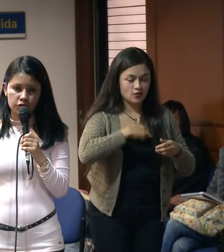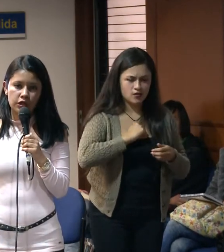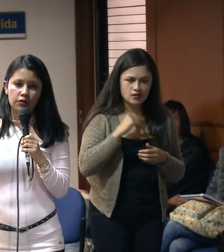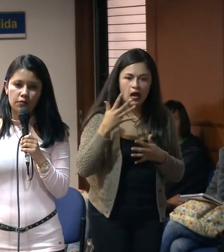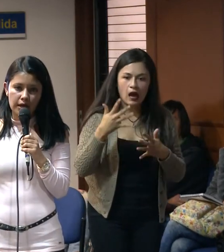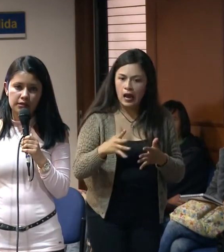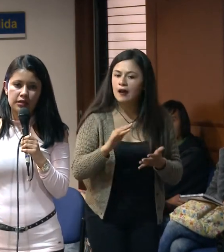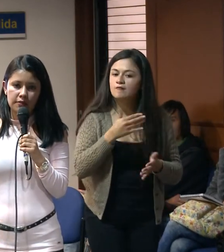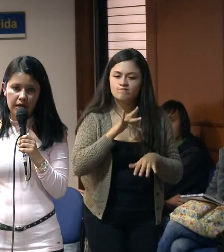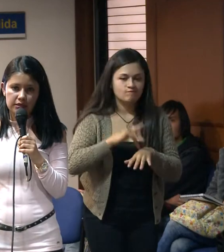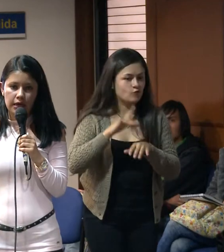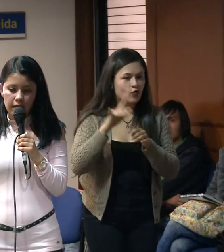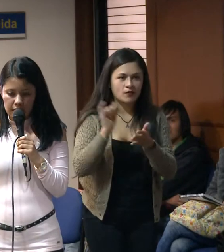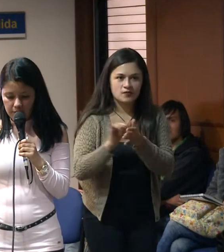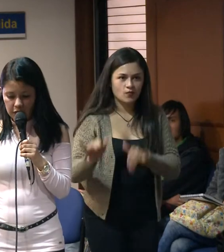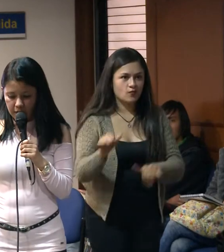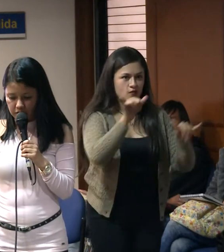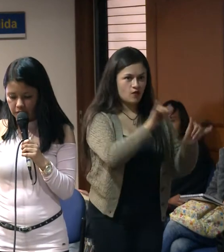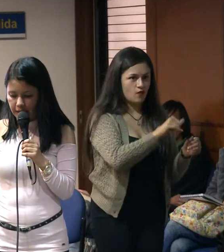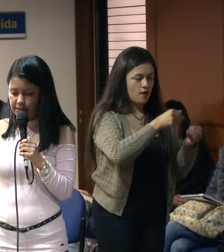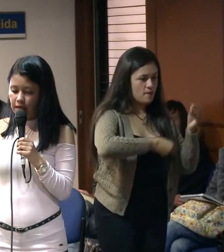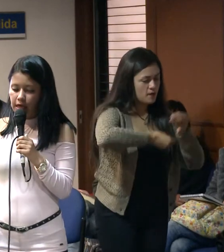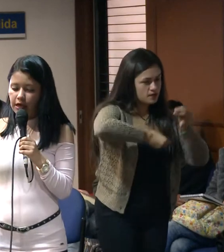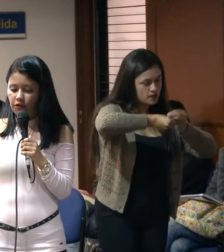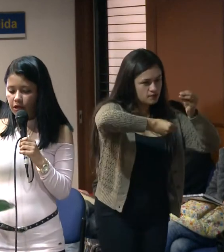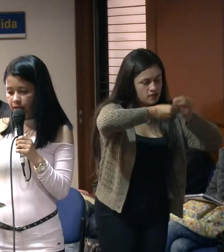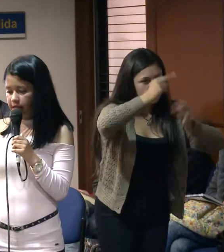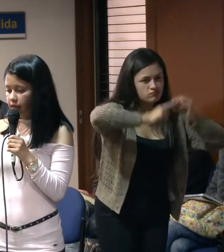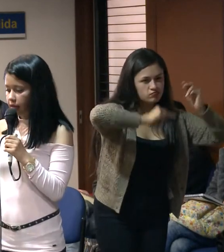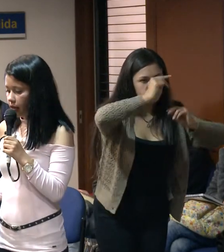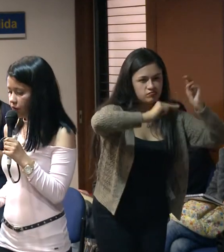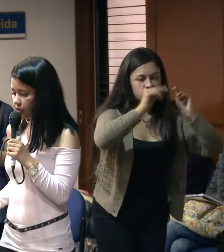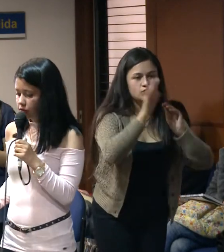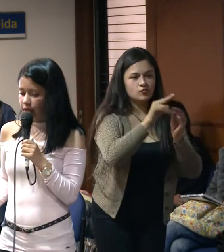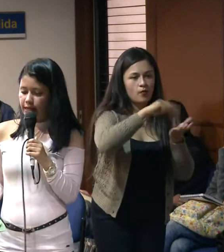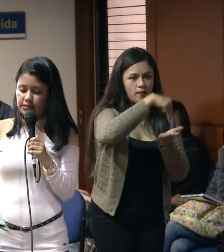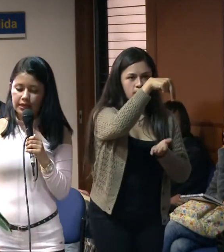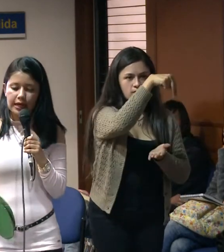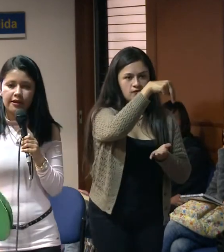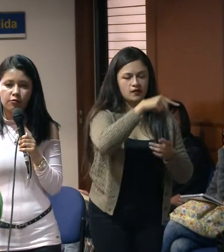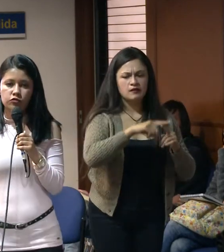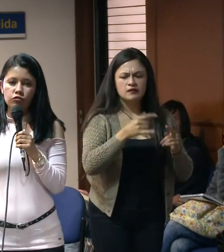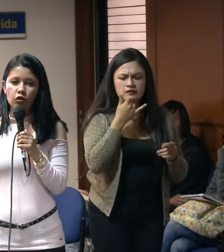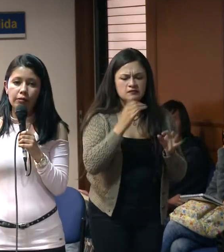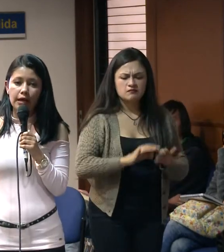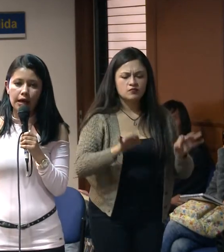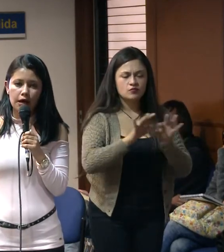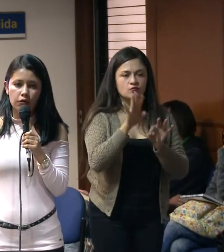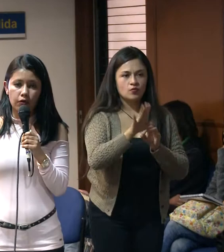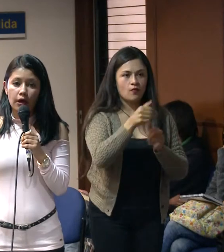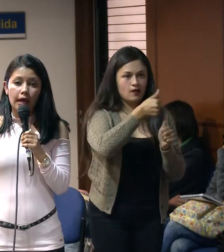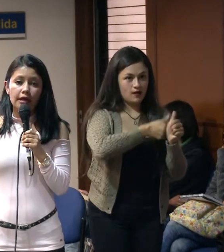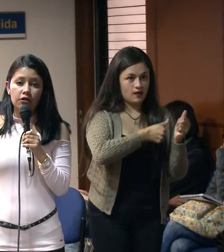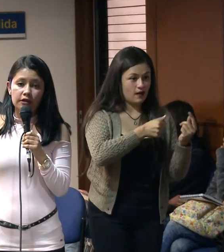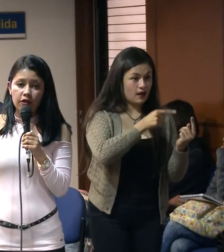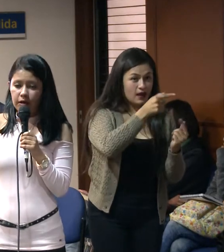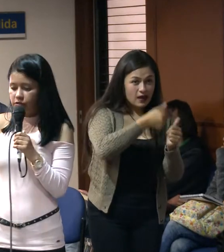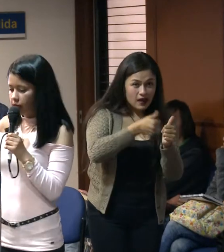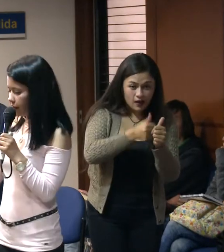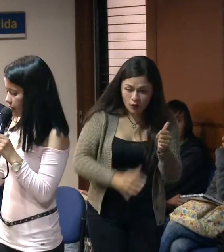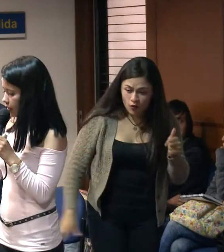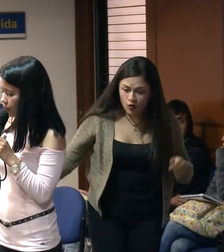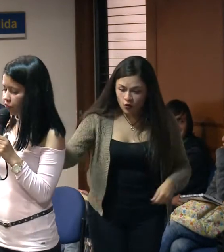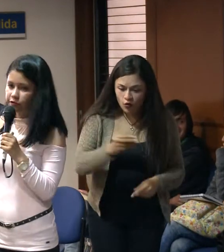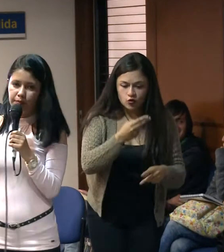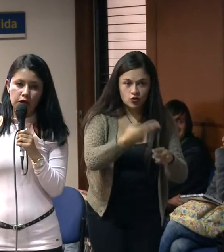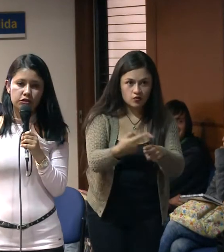siguiéramos construyendo más y más y más personajes. ¿Qué fue lo interesante de los personajes? Que le dimos un nombre a cada uno. Entonces los